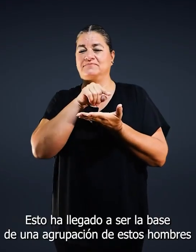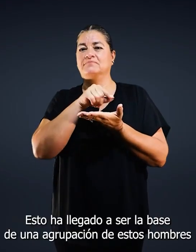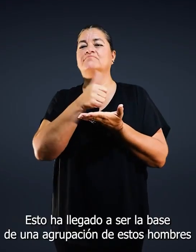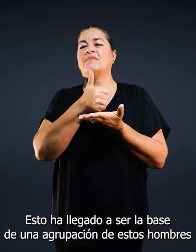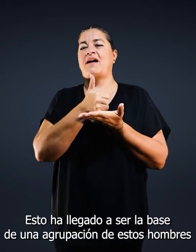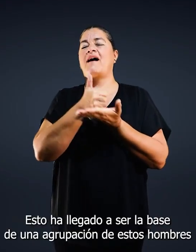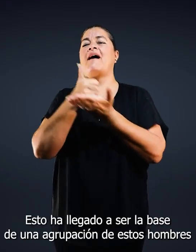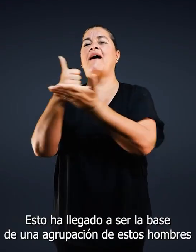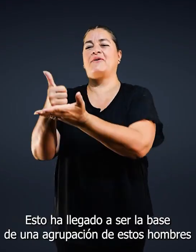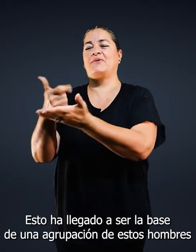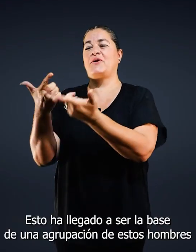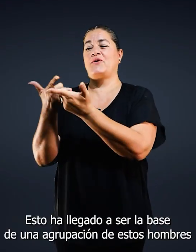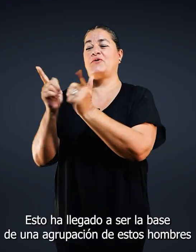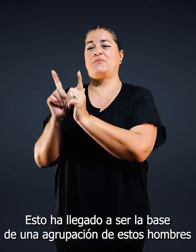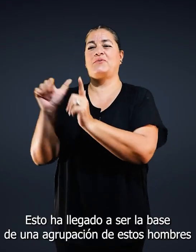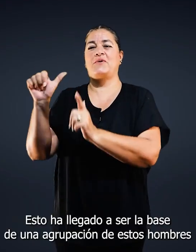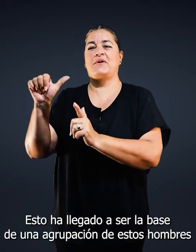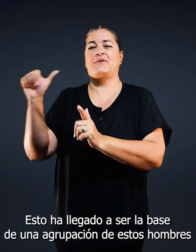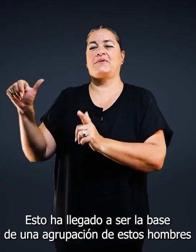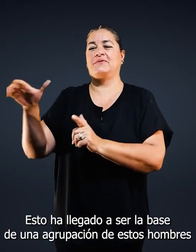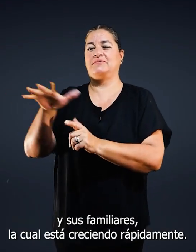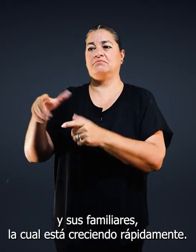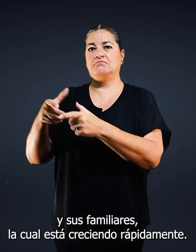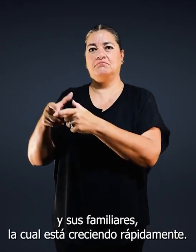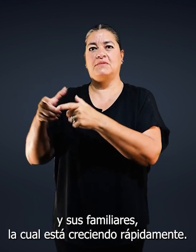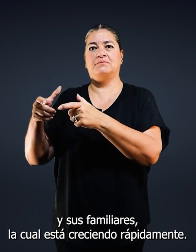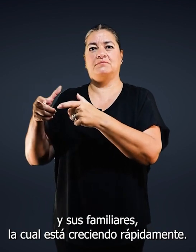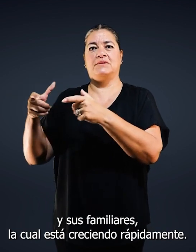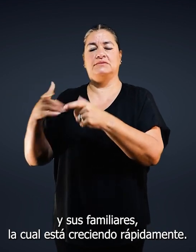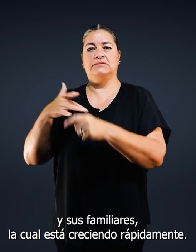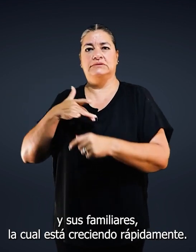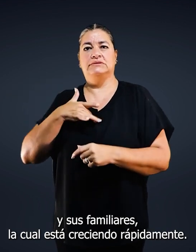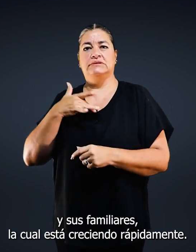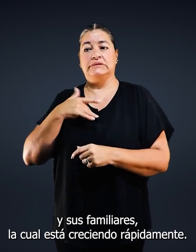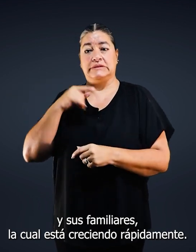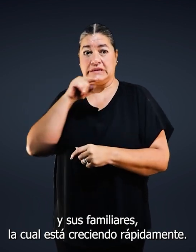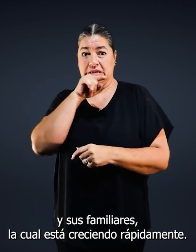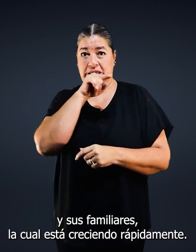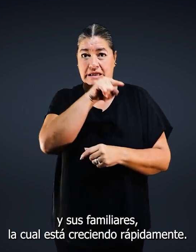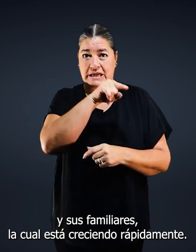Esto ha llegado a ser la base de una agrupación de estos hombres y sus familiares, la cual está creciendo